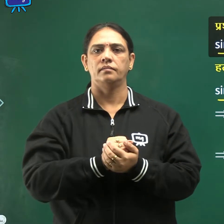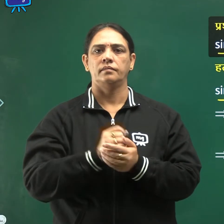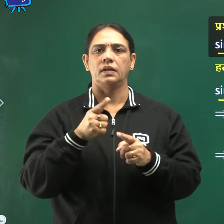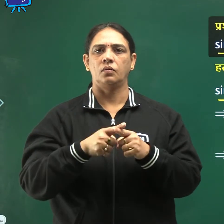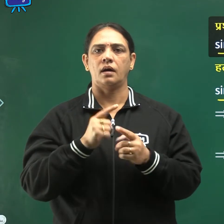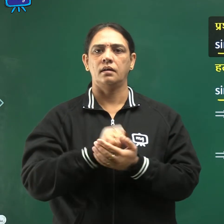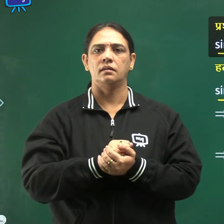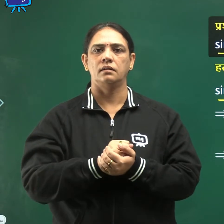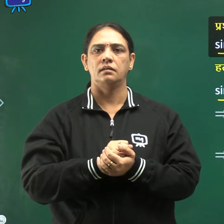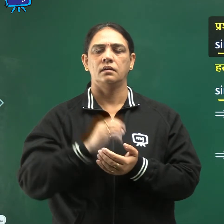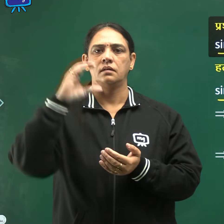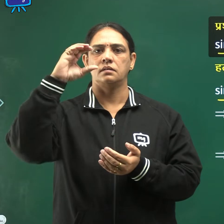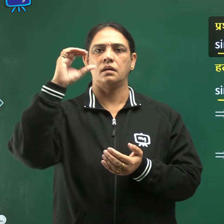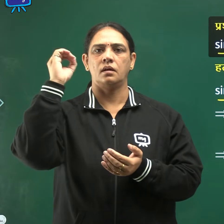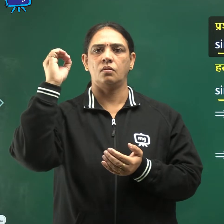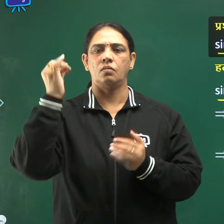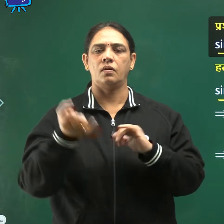गुणा कॉस